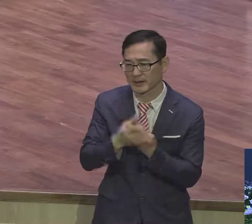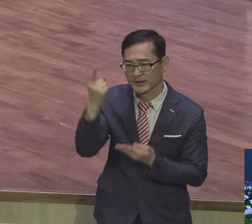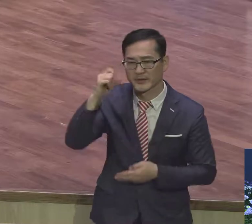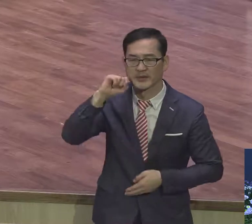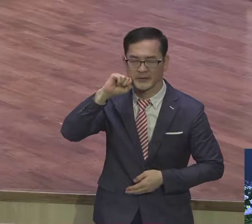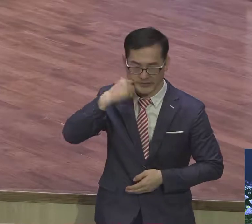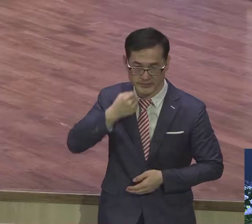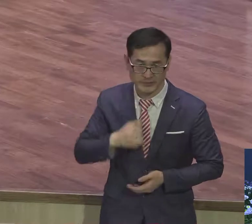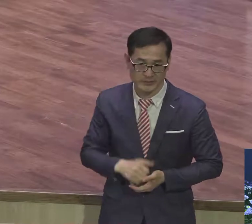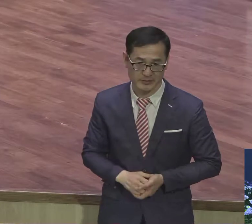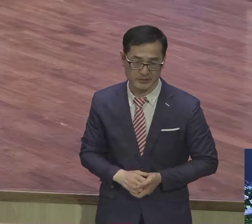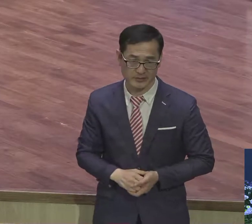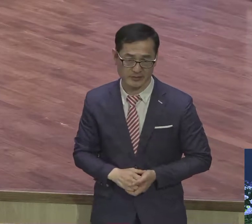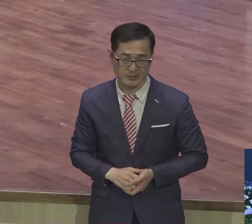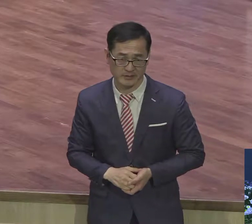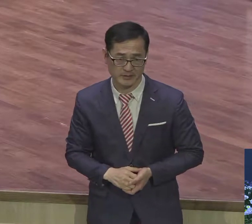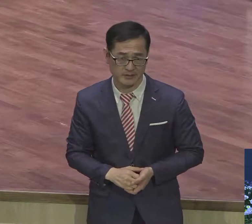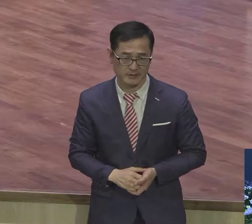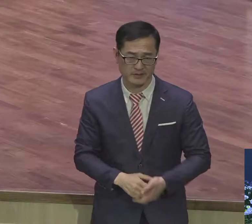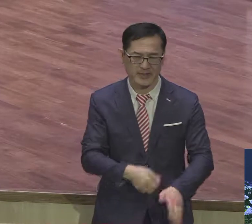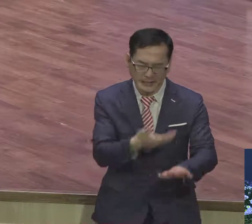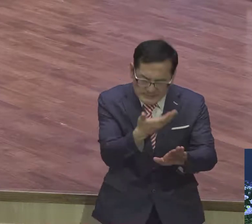표현이 다 다르기 때문에